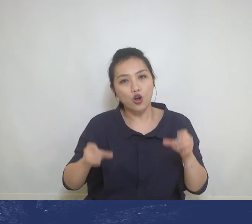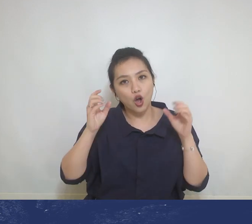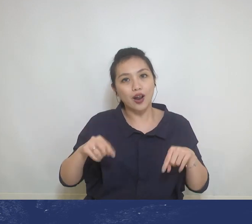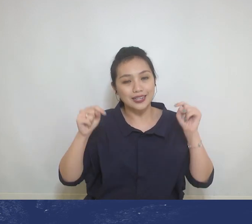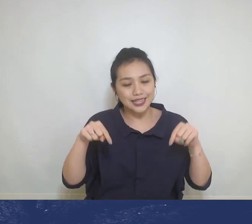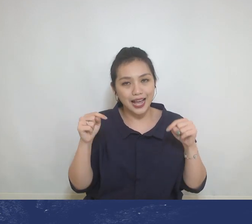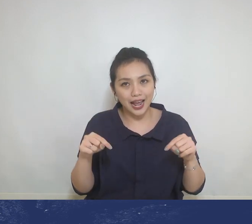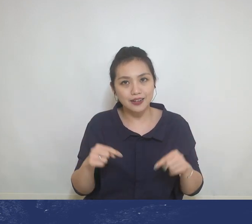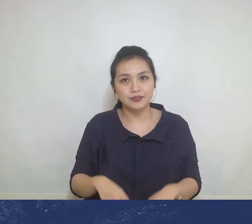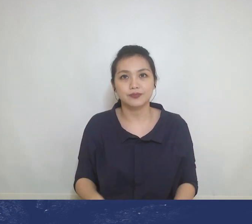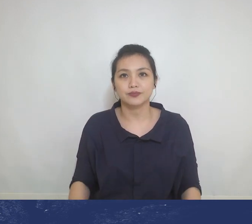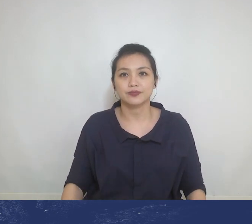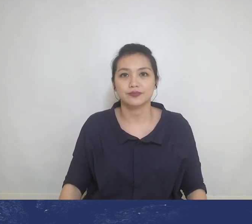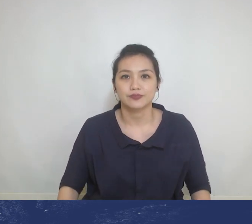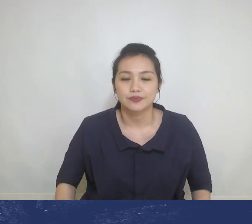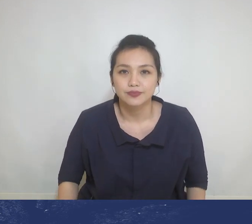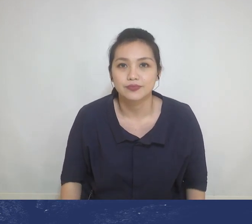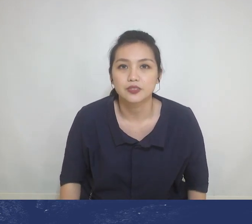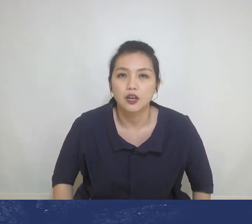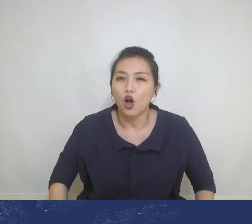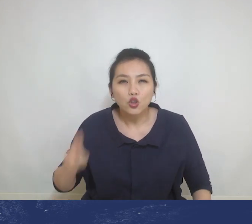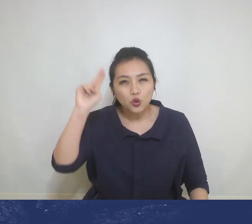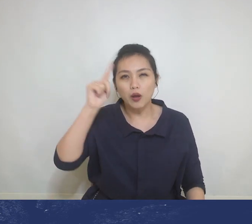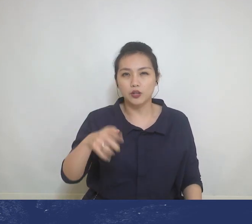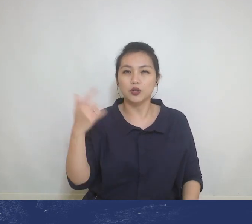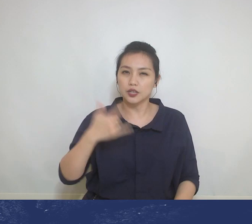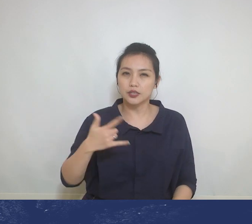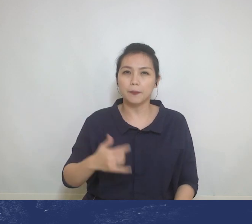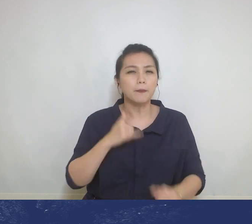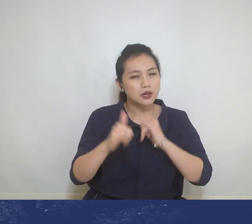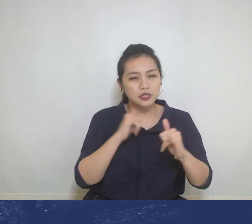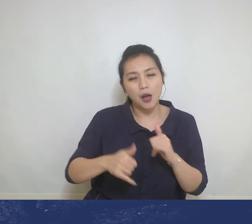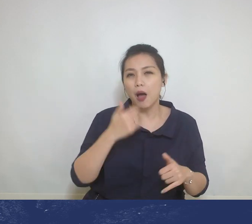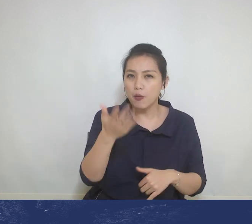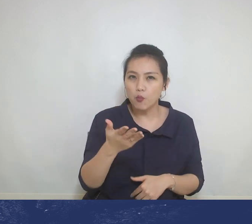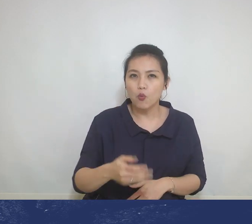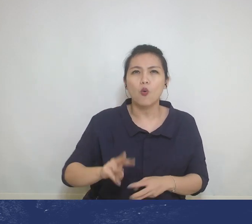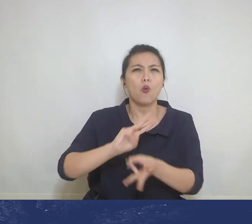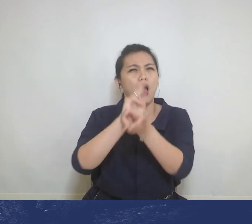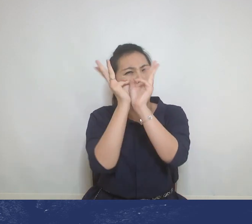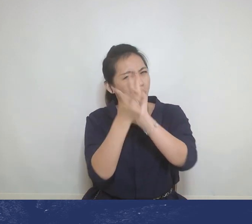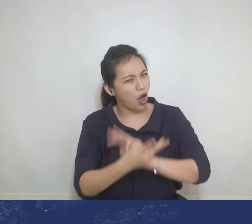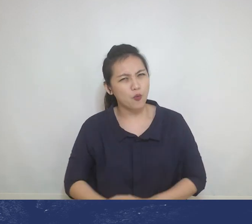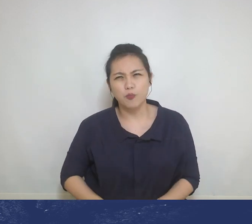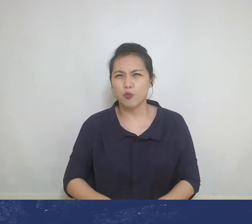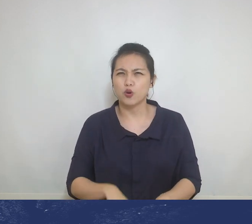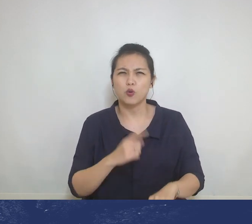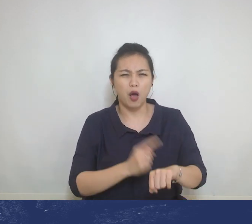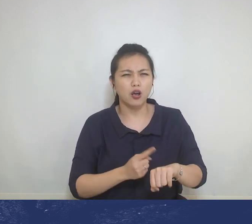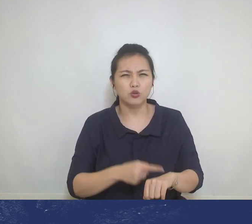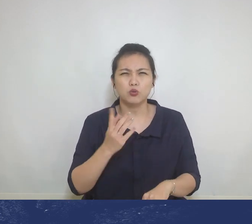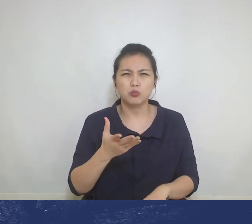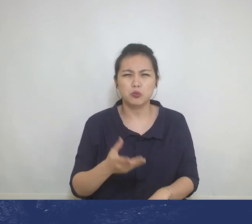kayak Yakub. Kalau ini di lembah, saya percaya Tuhan, saya tetap menyertai kita di lembah. Amin ya, nangkap maksud saya ya.